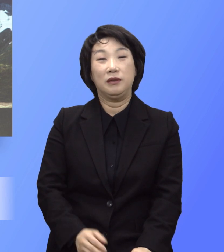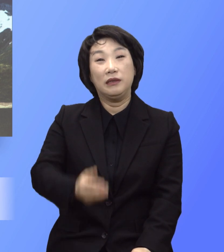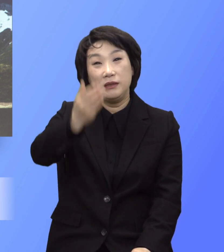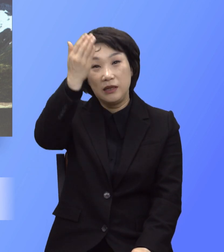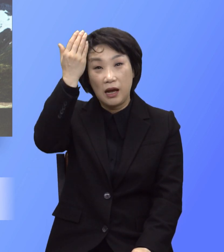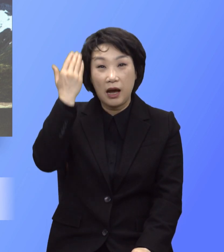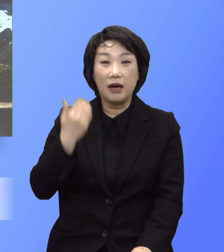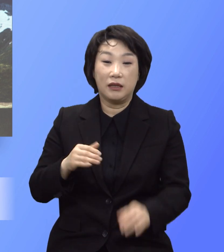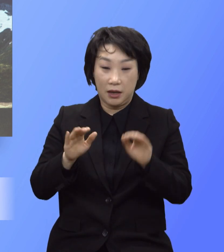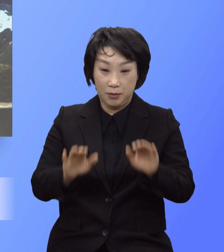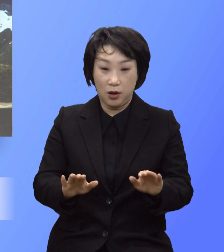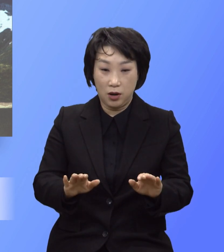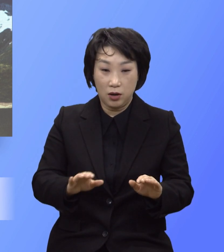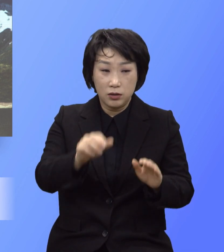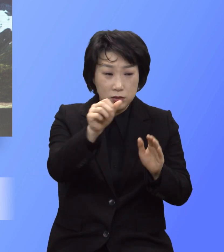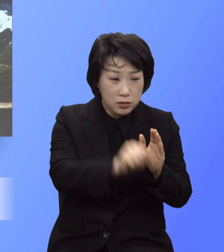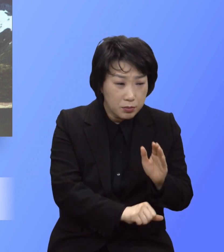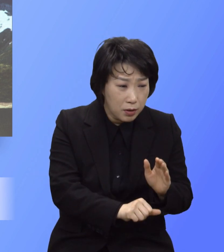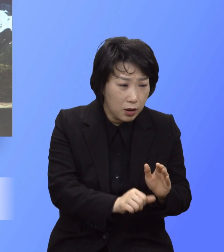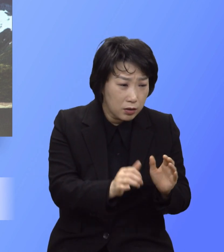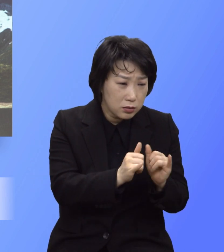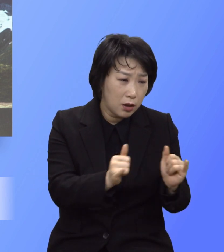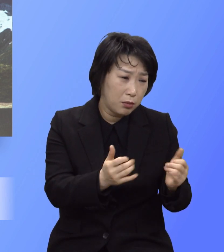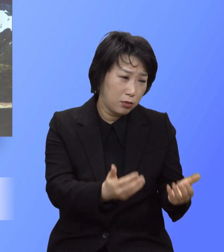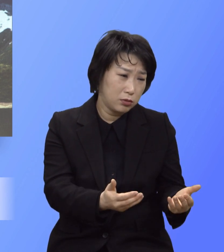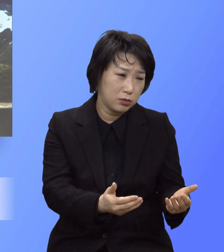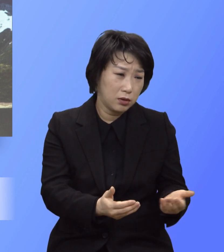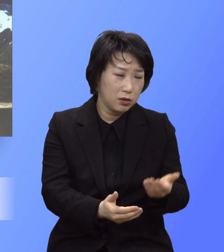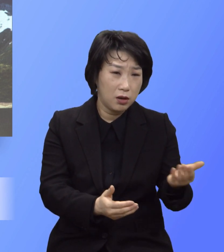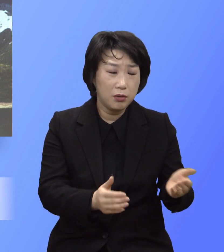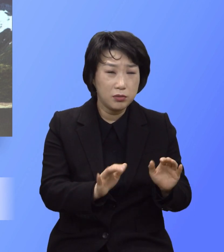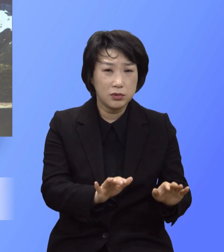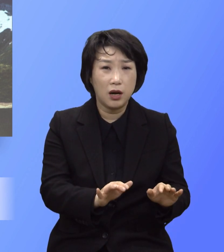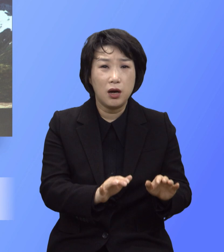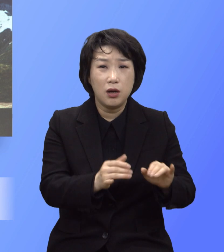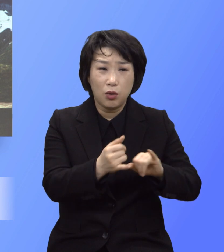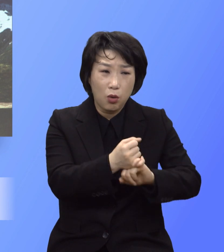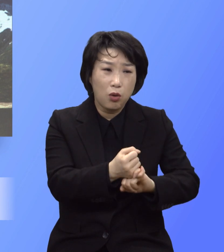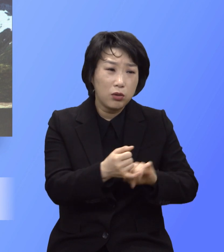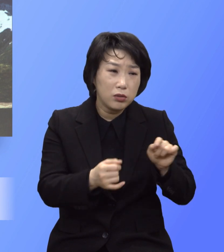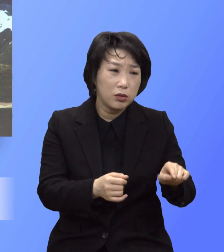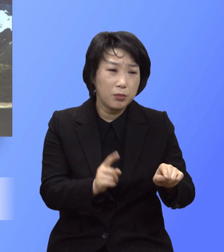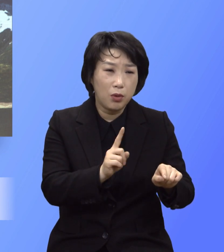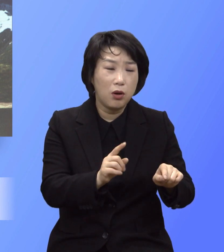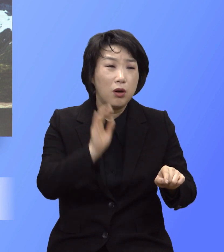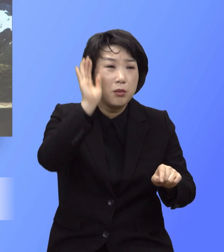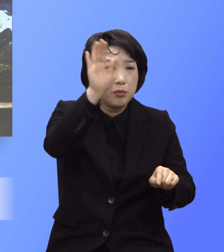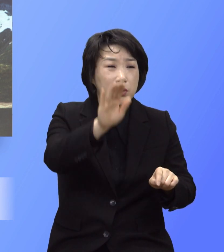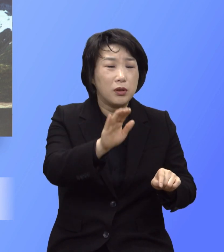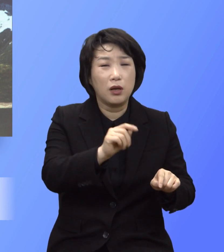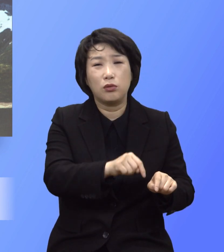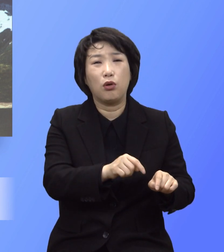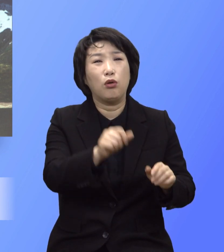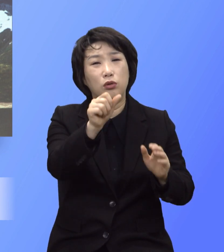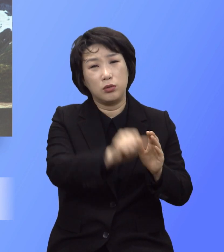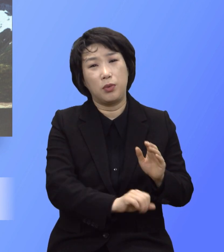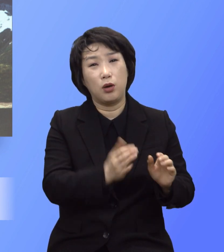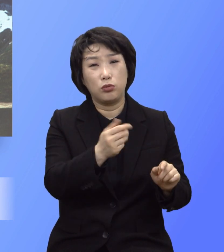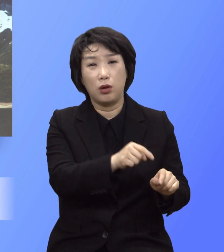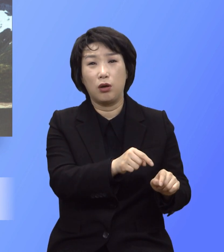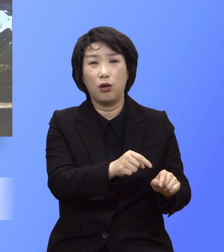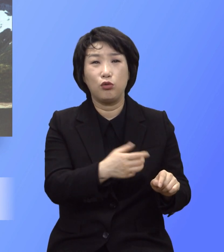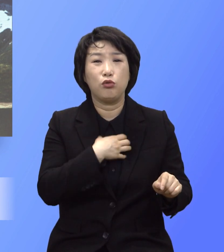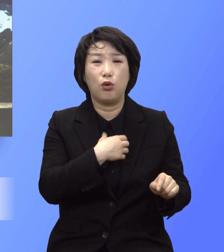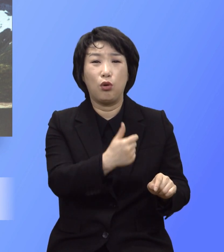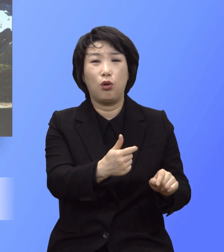과거와 오늘의 실패자 예, 반드시 이 사람은 내일과 모레도 실패자가 될